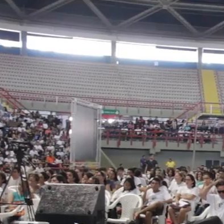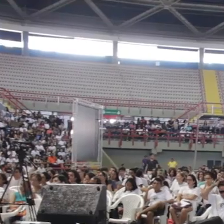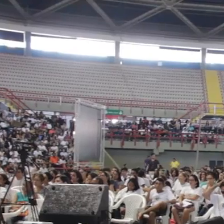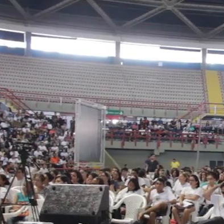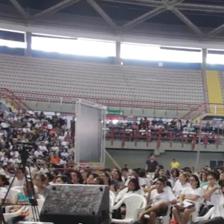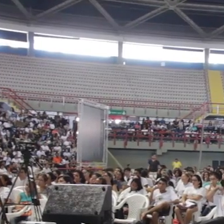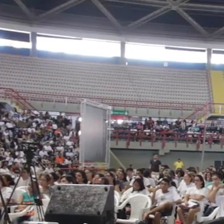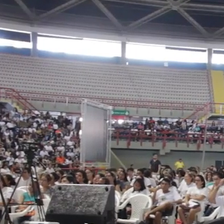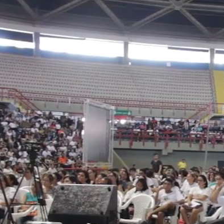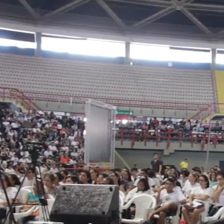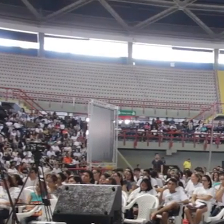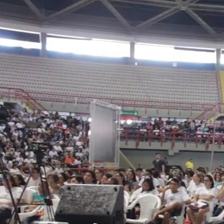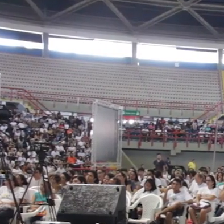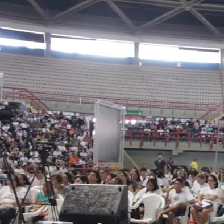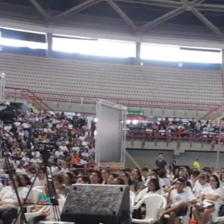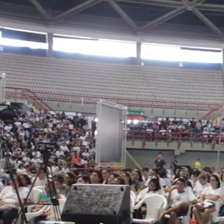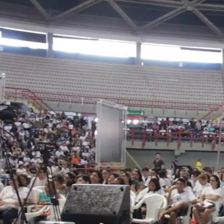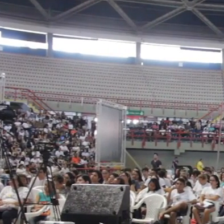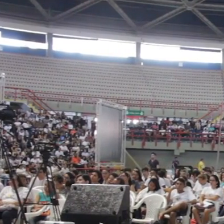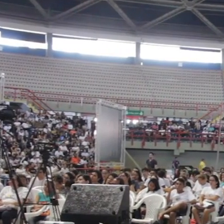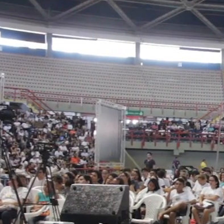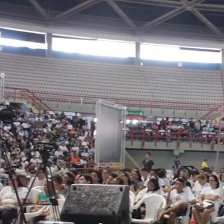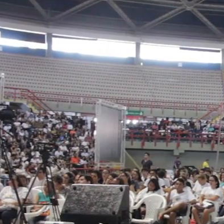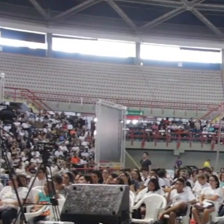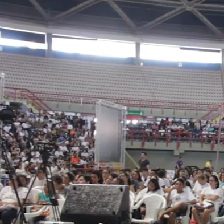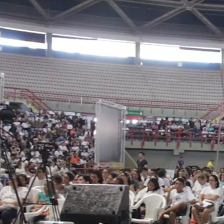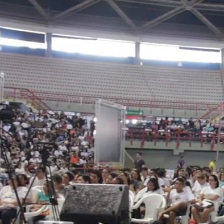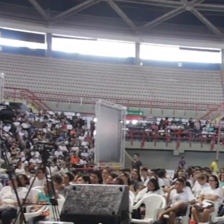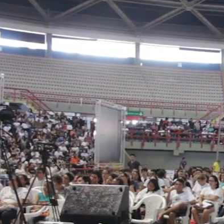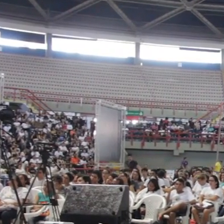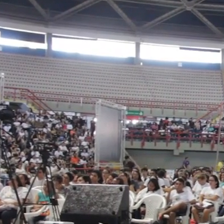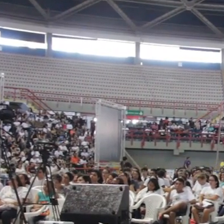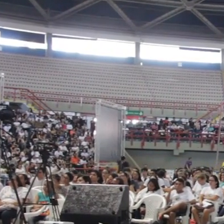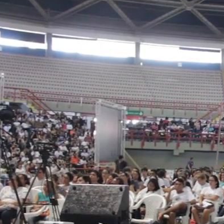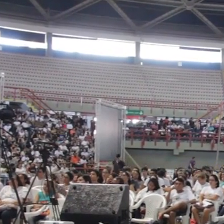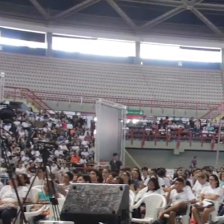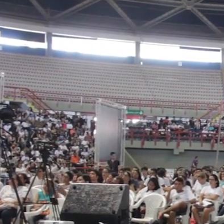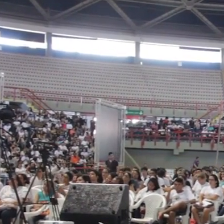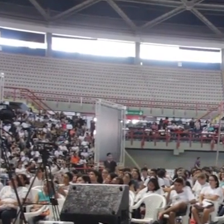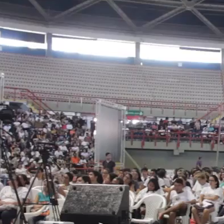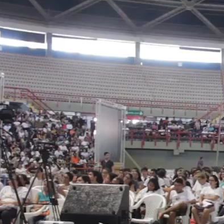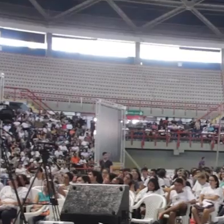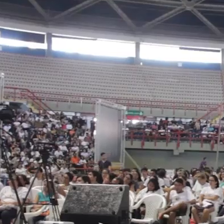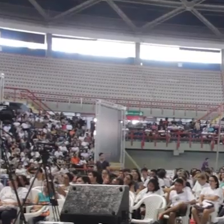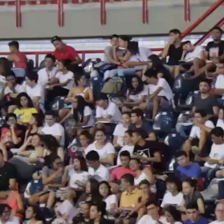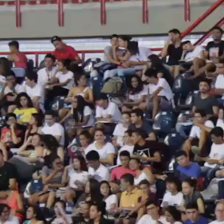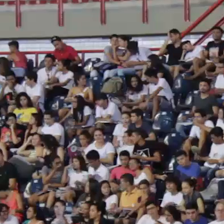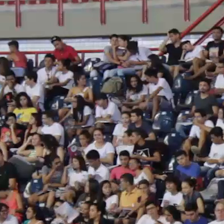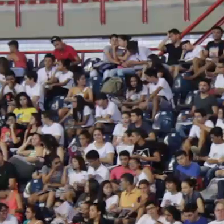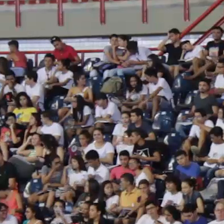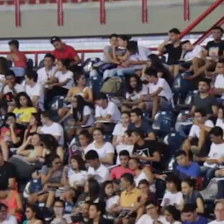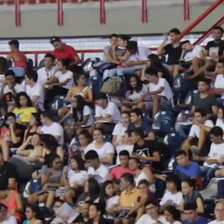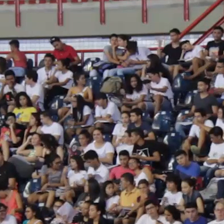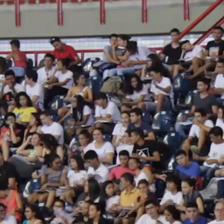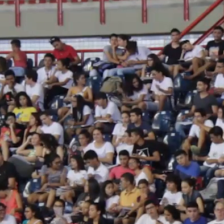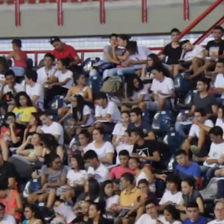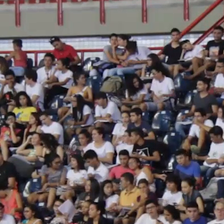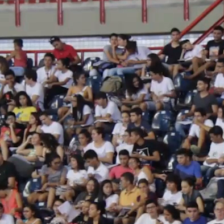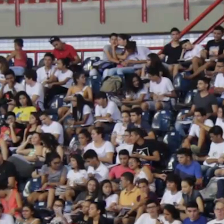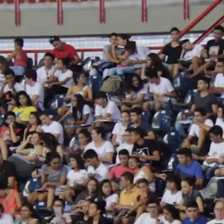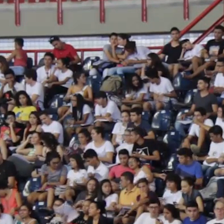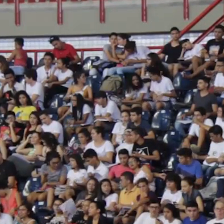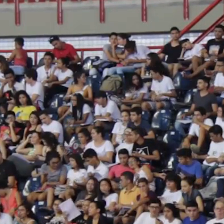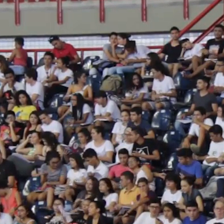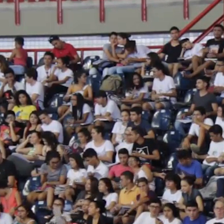áreas do conhecimento que vão compor a redação? A história, a filosofia, tá certo? A geografia, a biologia,